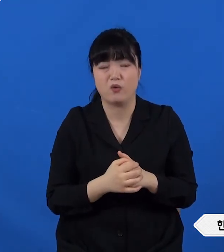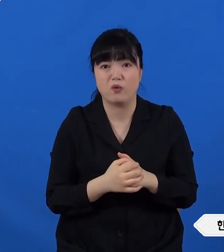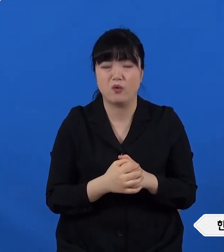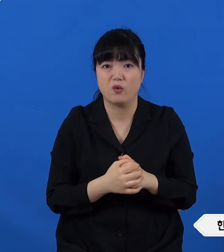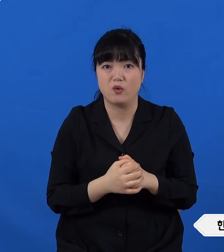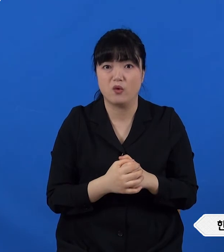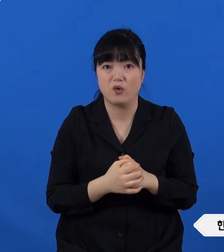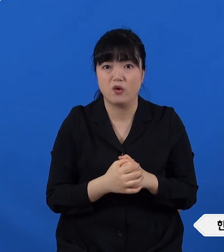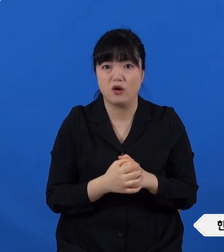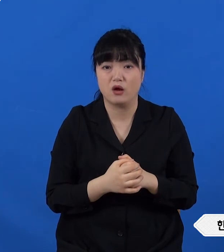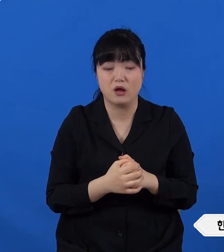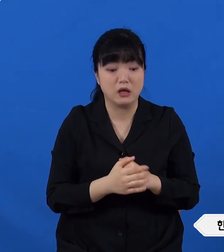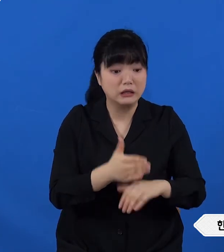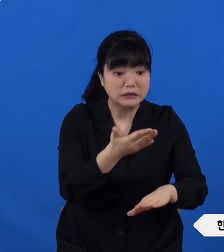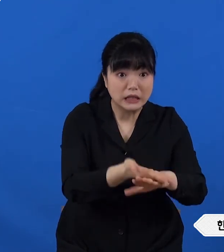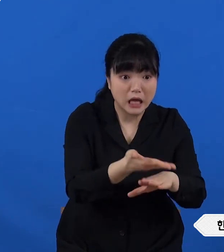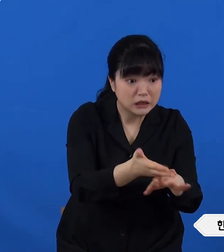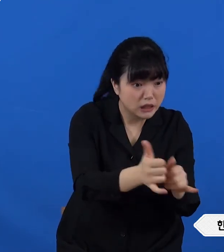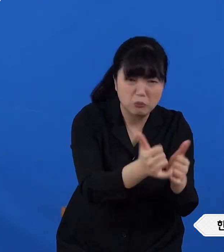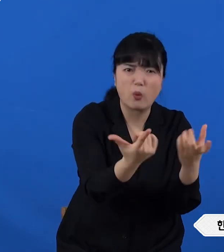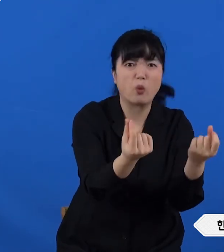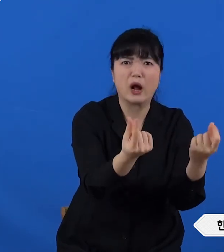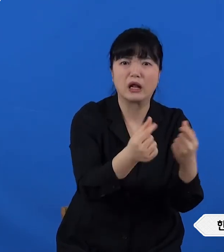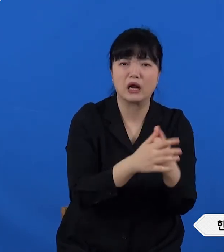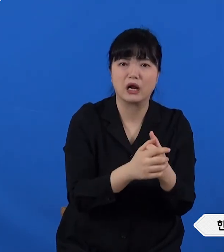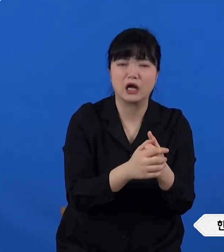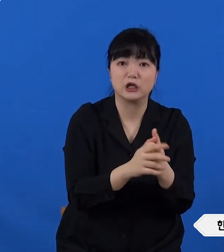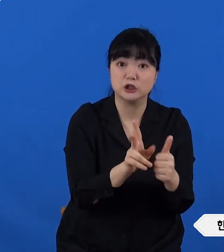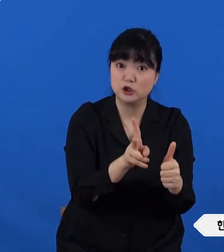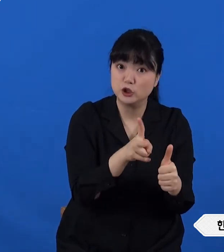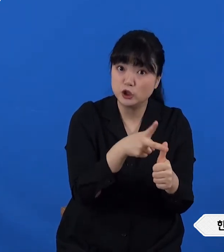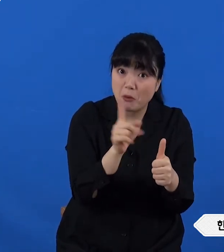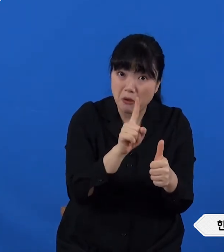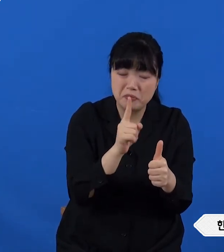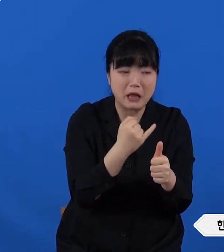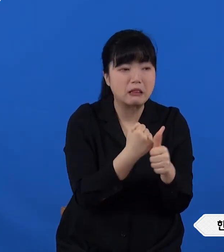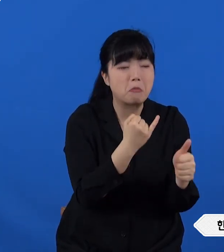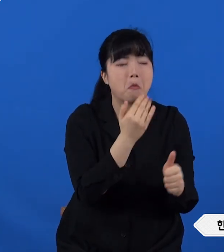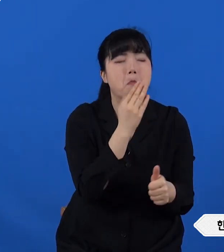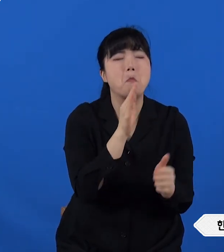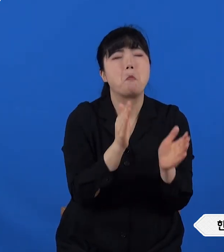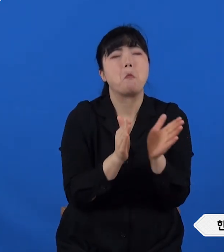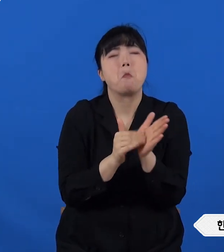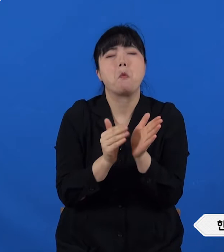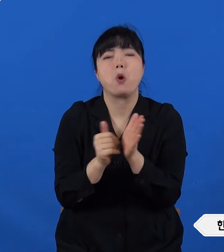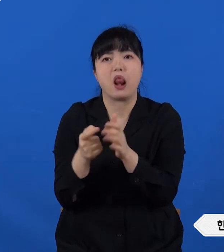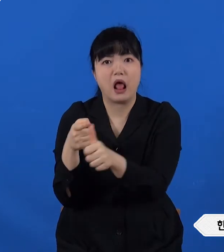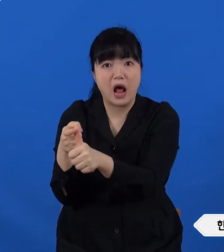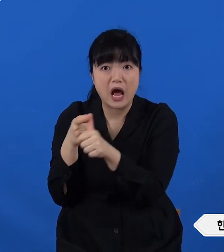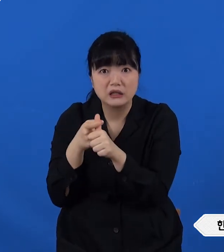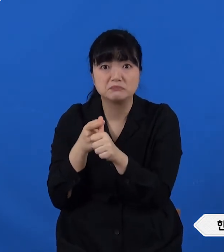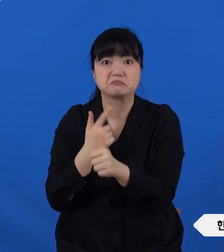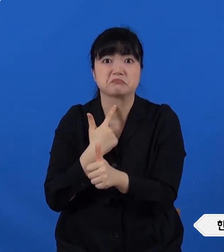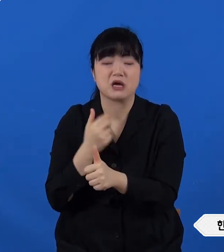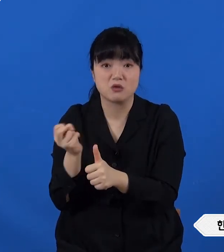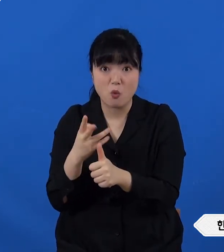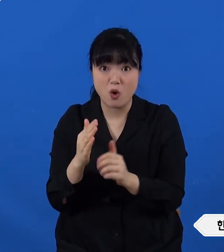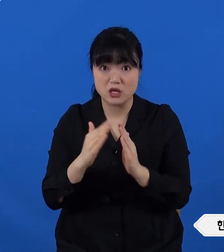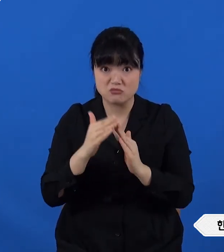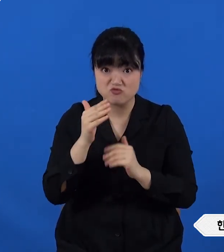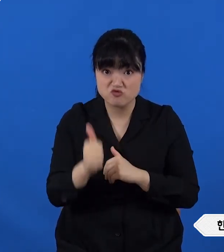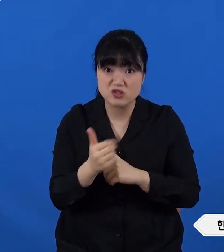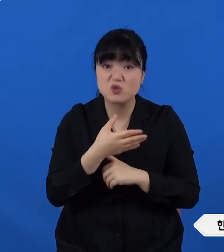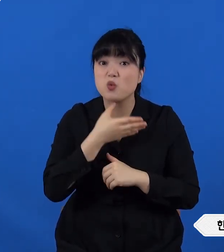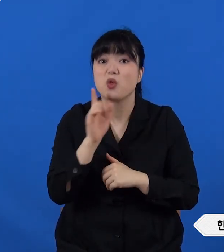다른 등장인물들도 마찬가지입니다. 첩은 남편 몰래 간음을 행했지요. 또 집주인